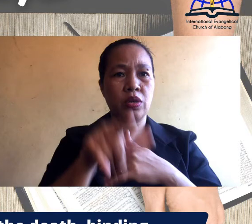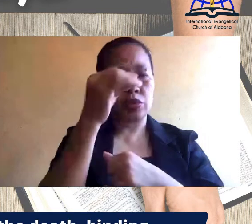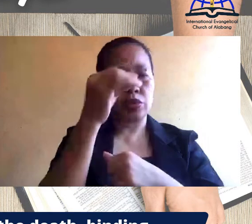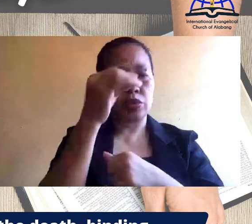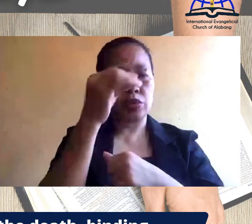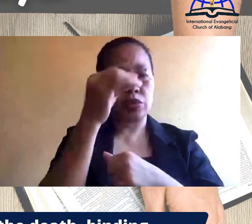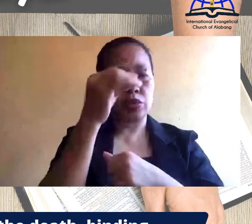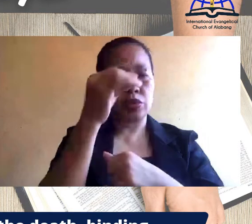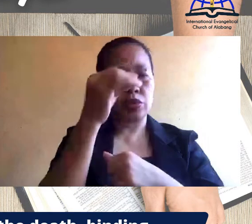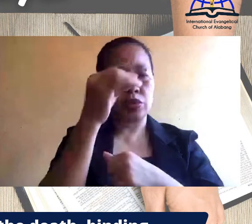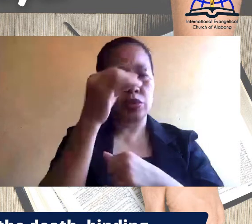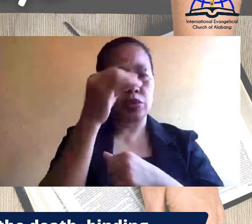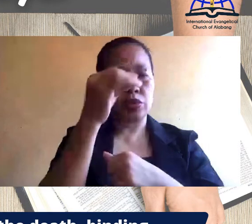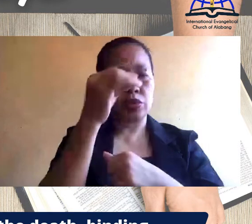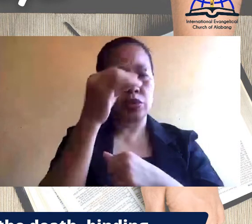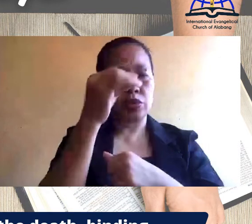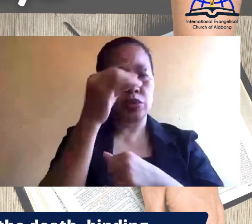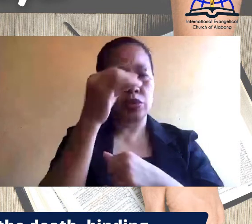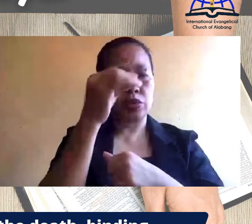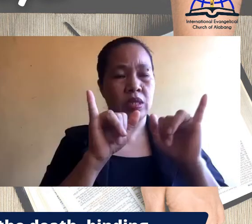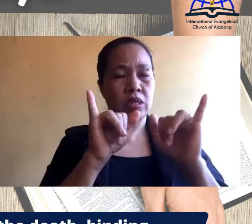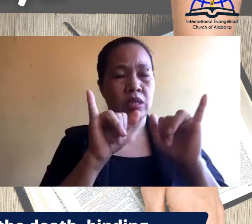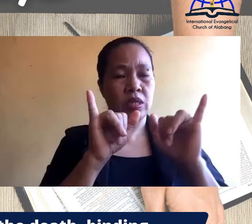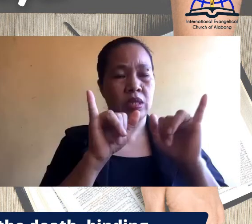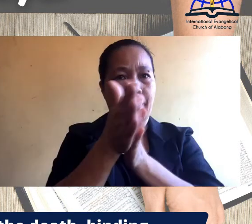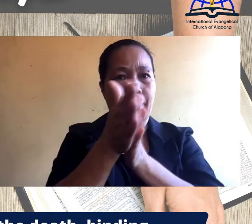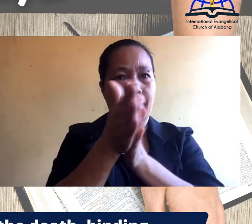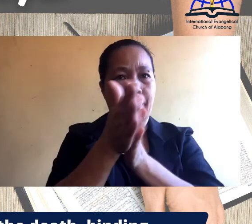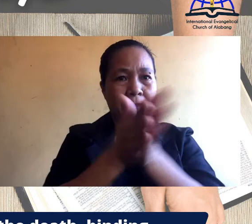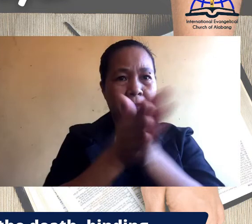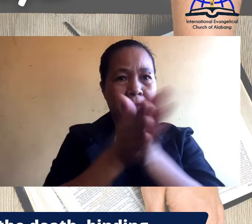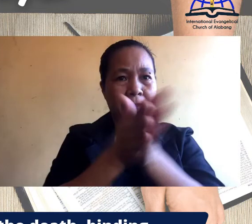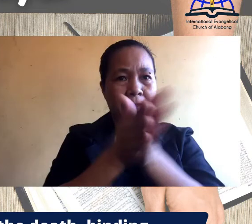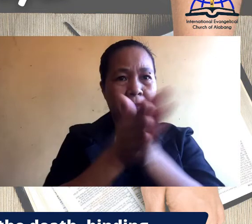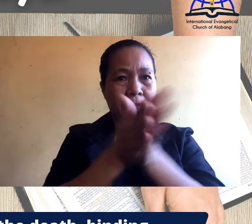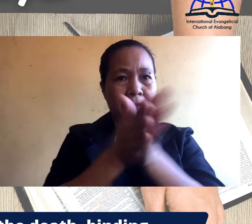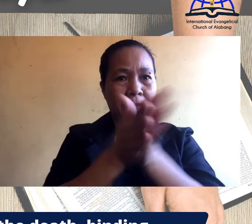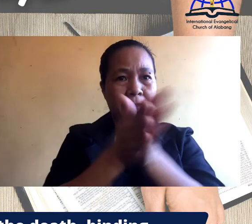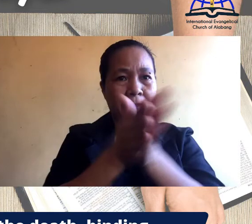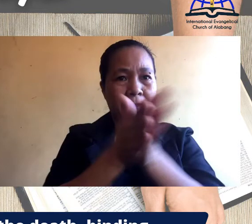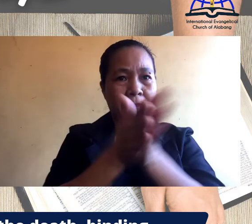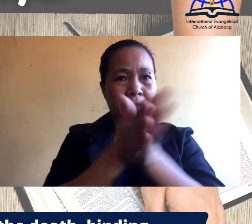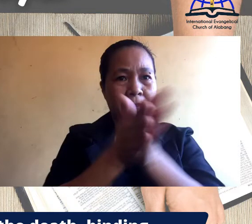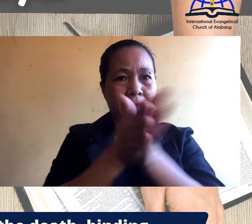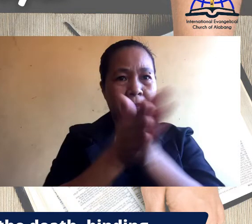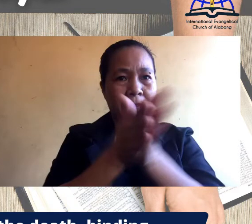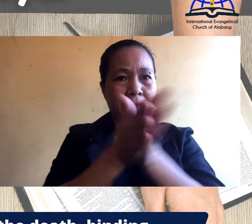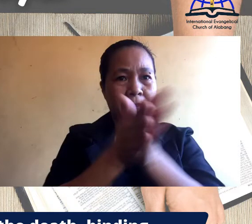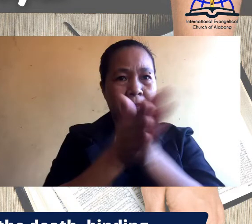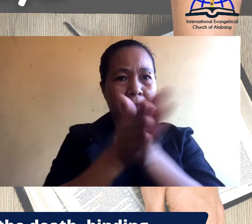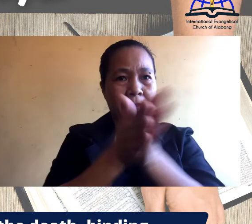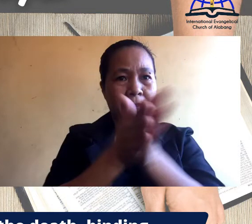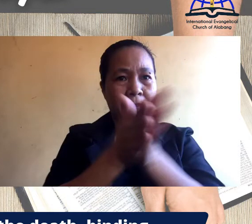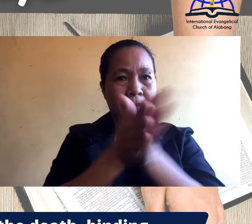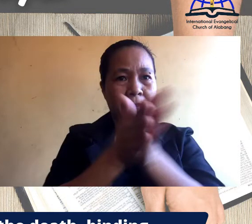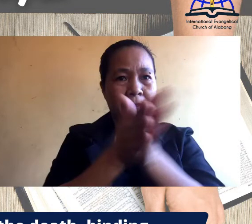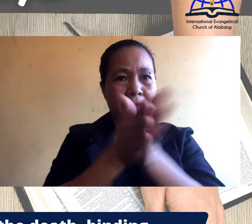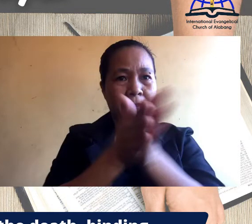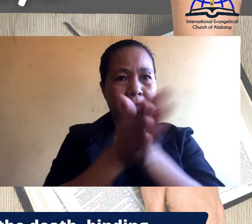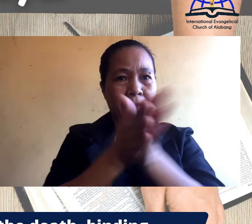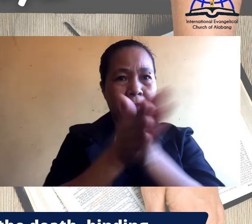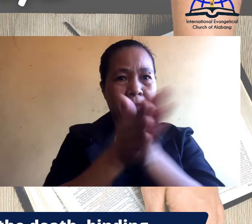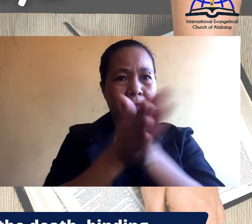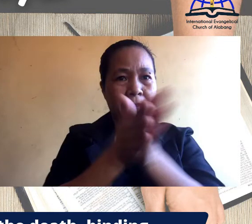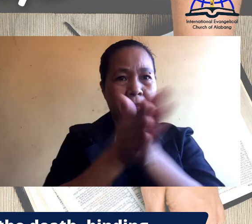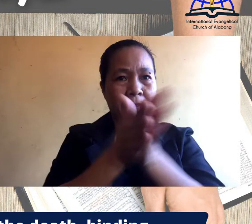yon. Dahil kahit alam niya, dahil ito yung kanyang pinaninindigan. Ngunit, nung siya